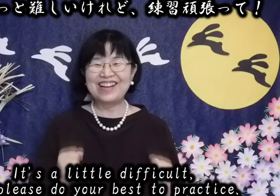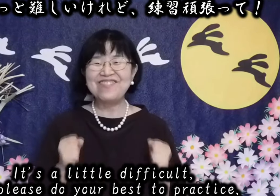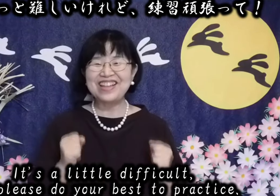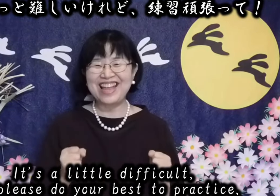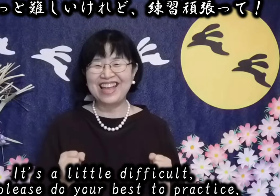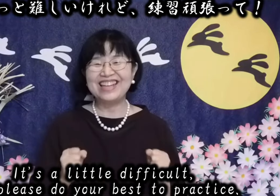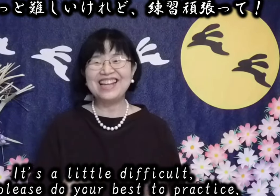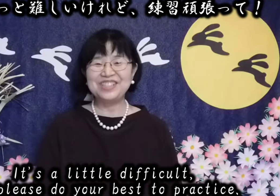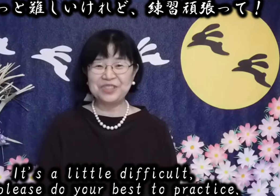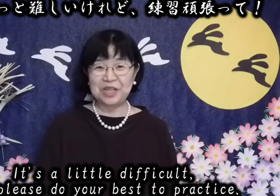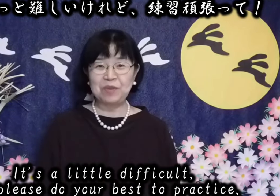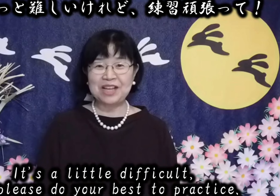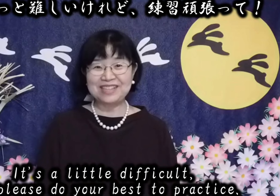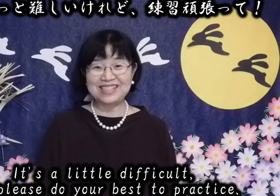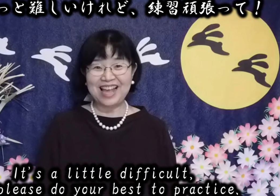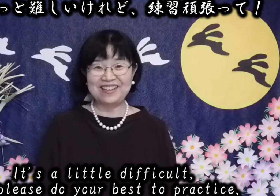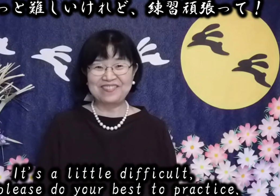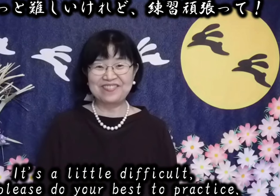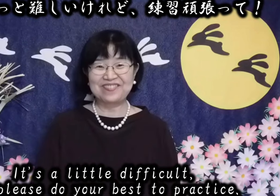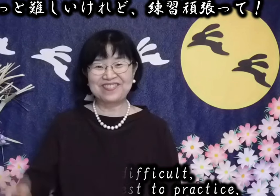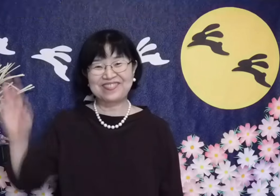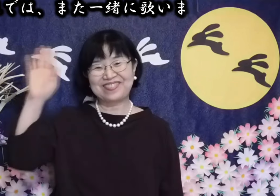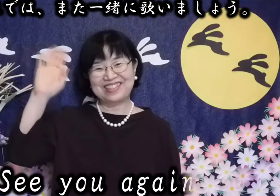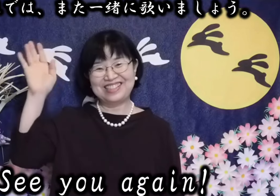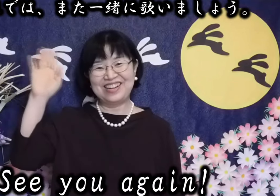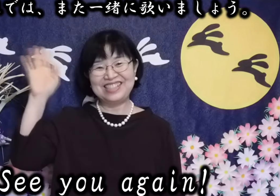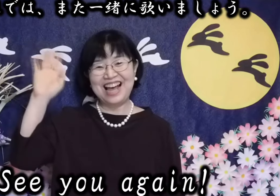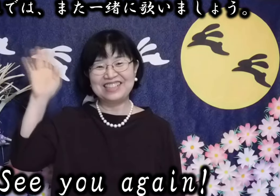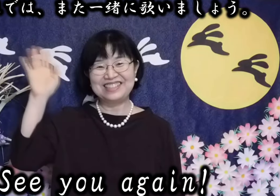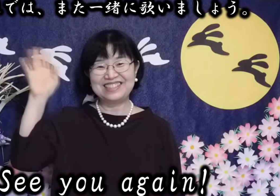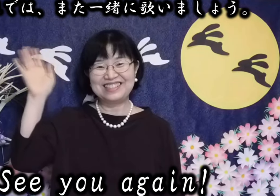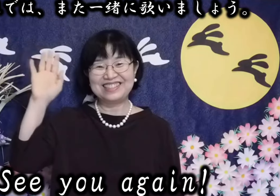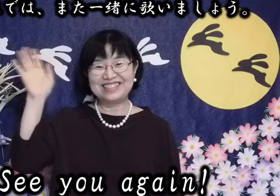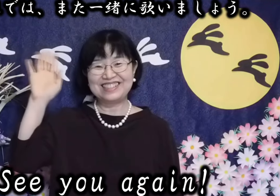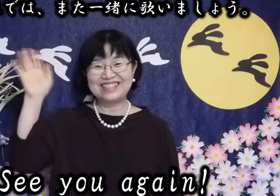張って練習してみてください。それじゃあ、